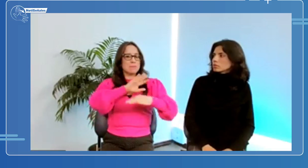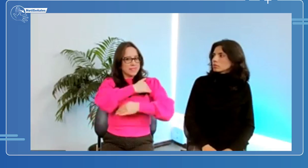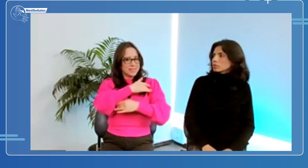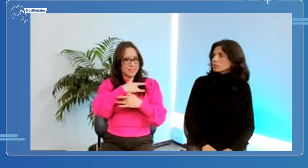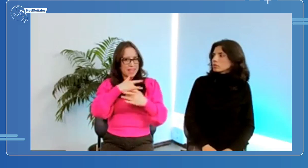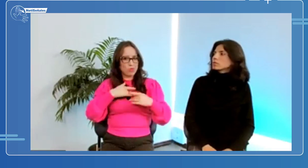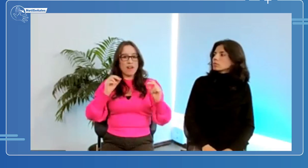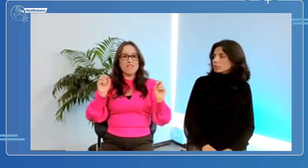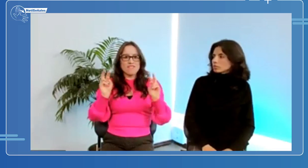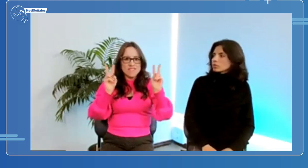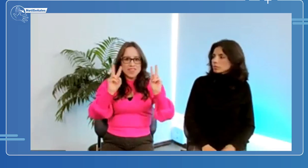fue en una universidad,